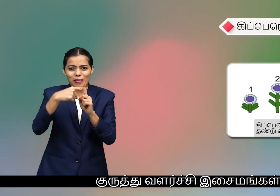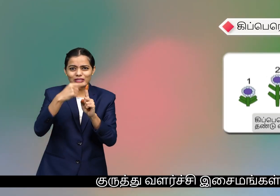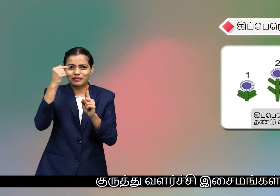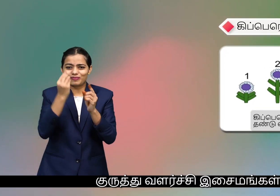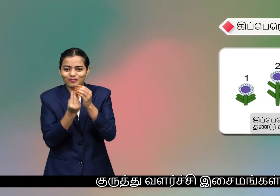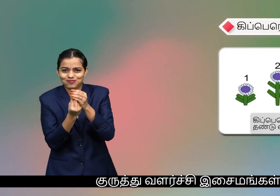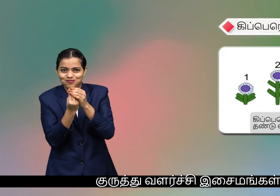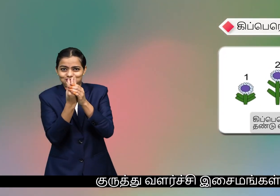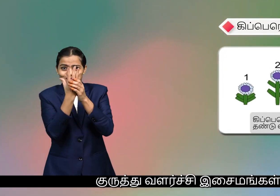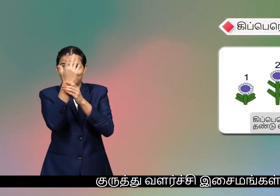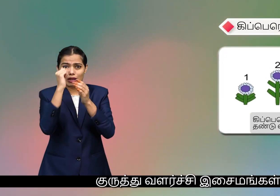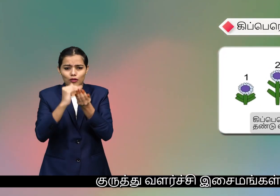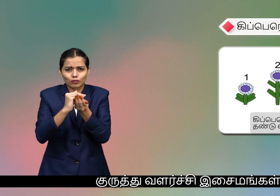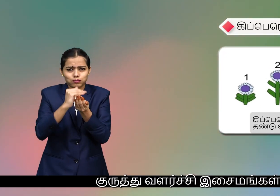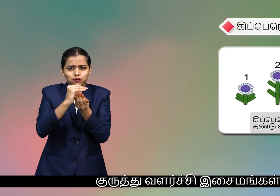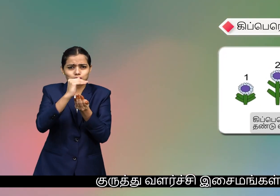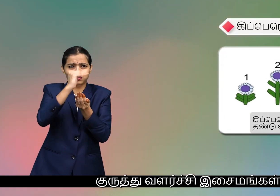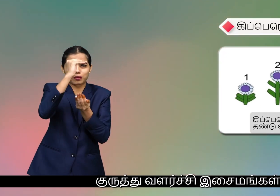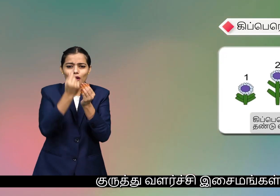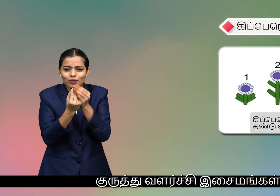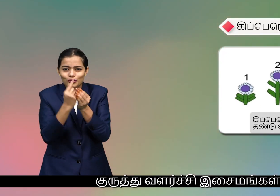குருத்து வளர்ச்சி இசைமங்கள்,